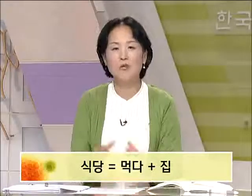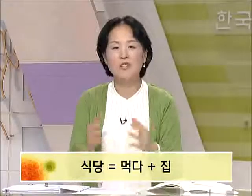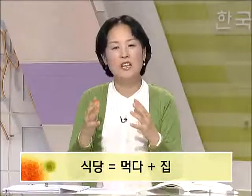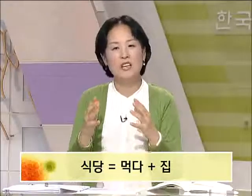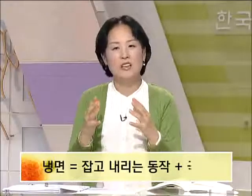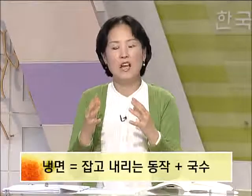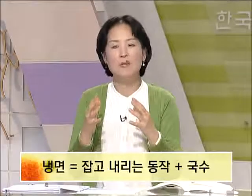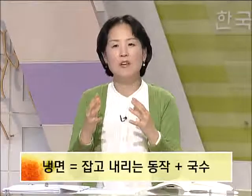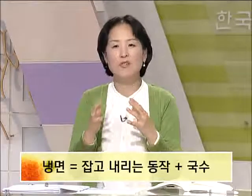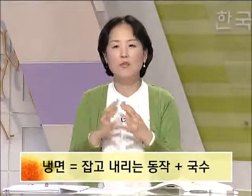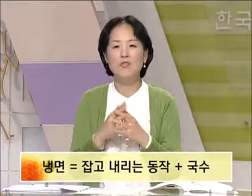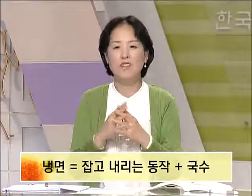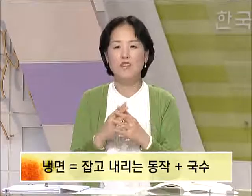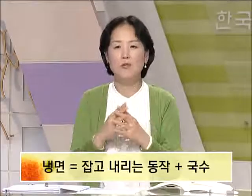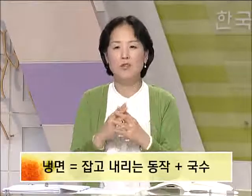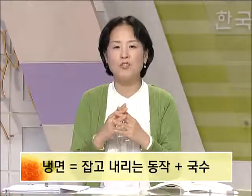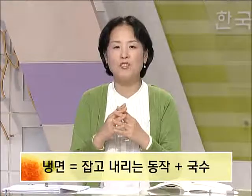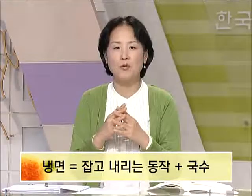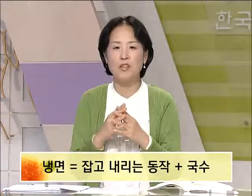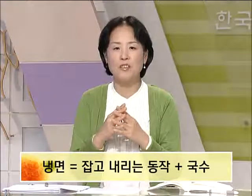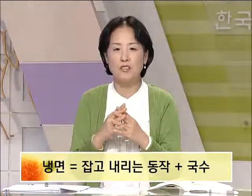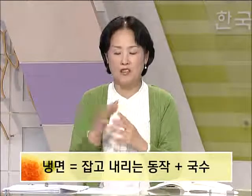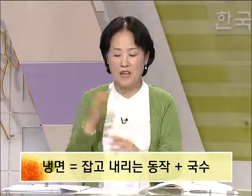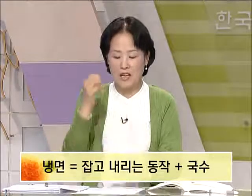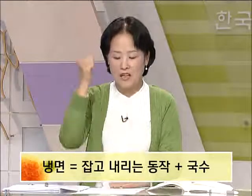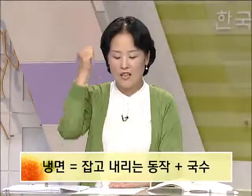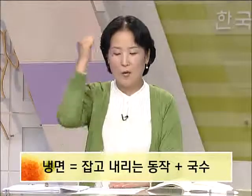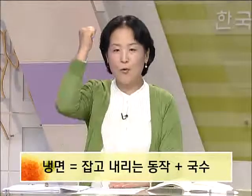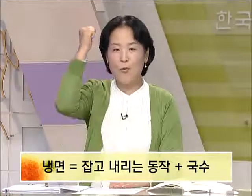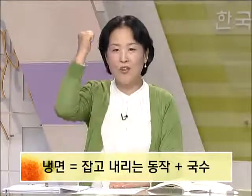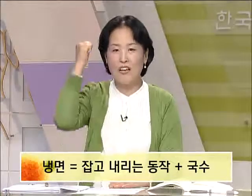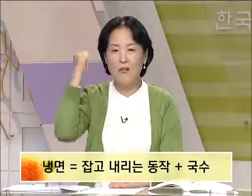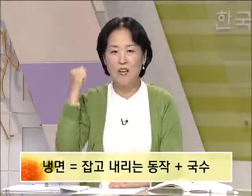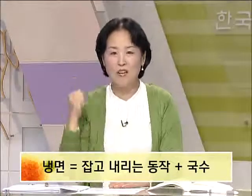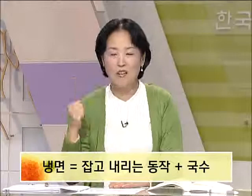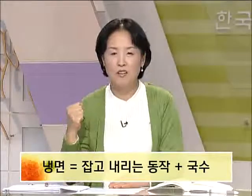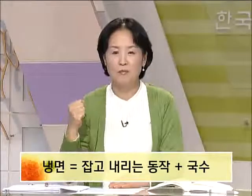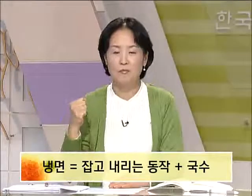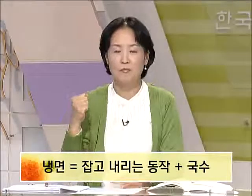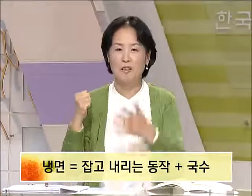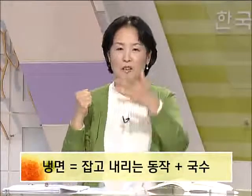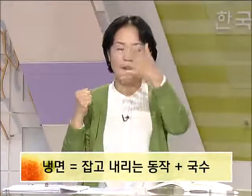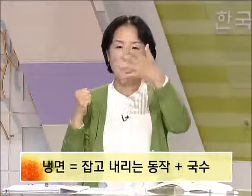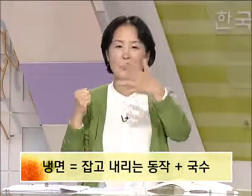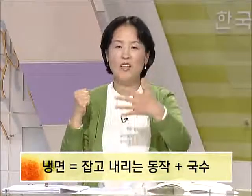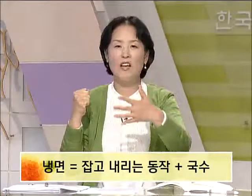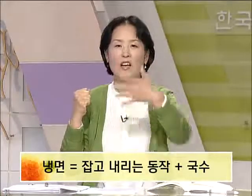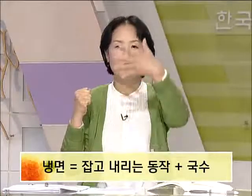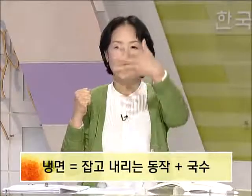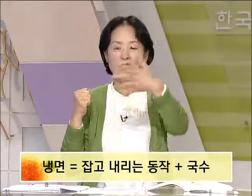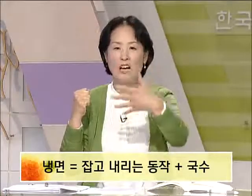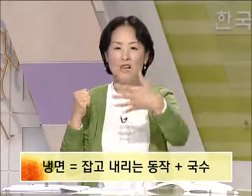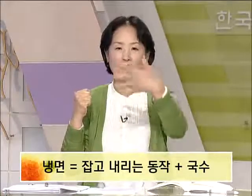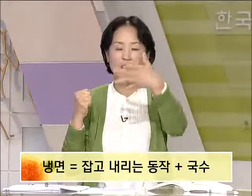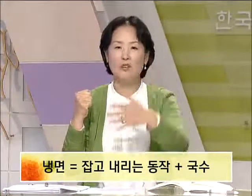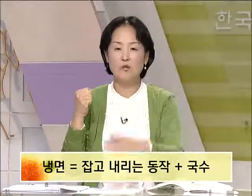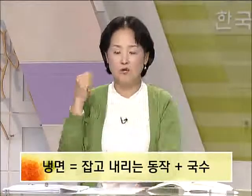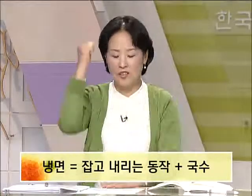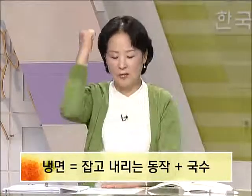혹시 냉면을 뽑는 기계를 보셨는지 모르겠어요. 자, 잡고 내리면 이 냉면에 면 가락이 빠지는 걸 볼 수 있습니다.